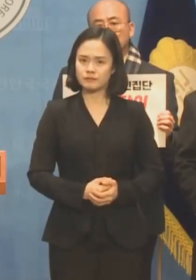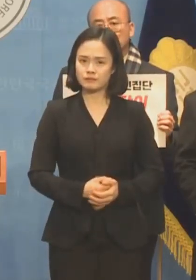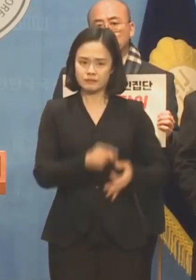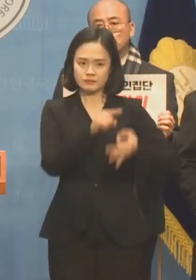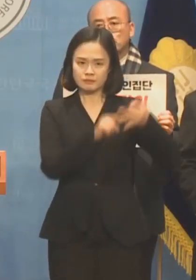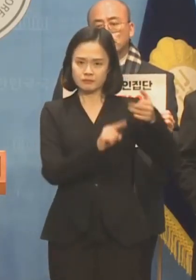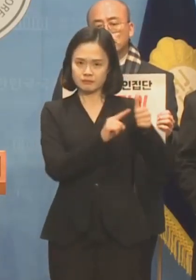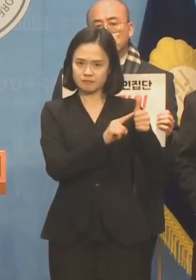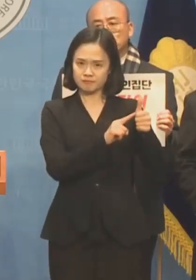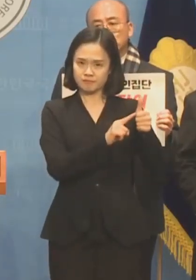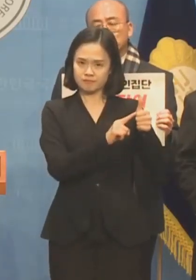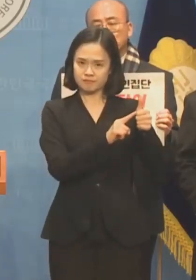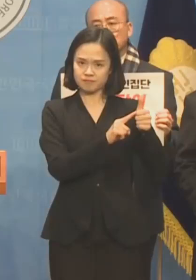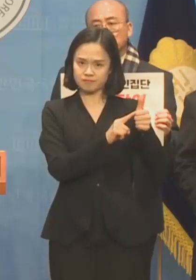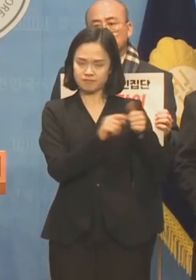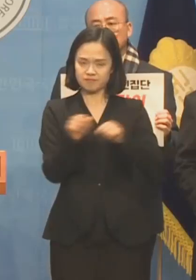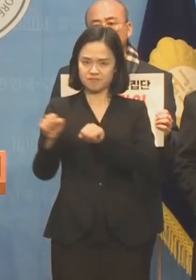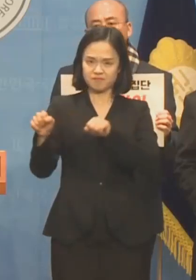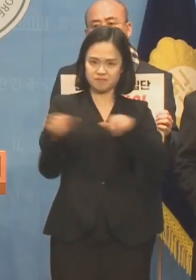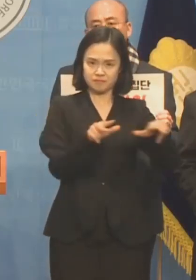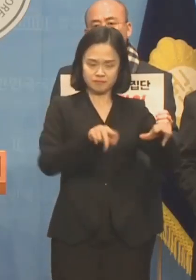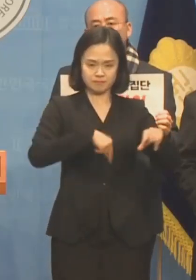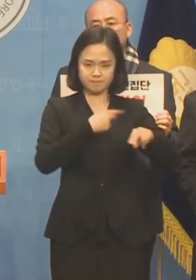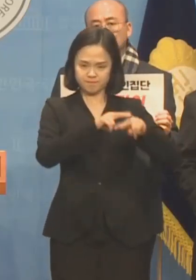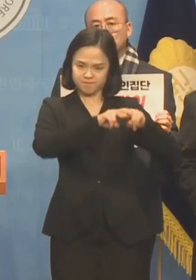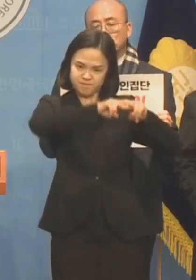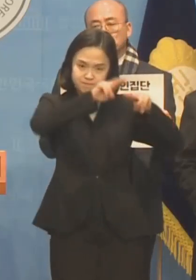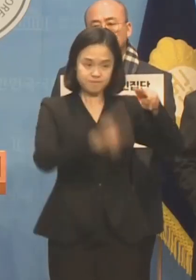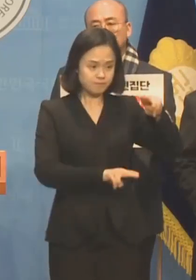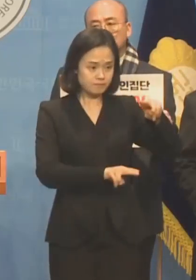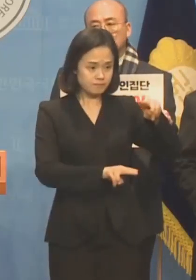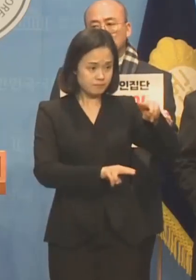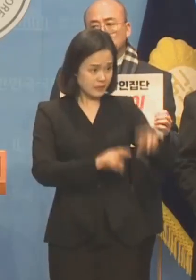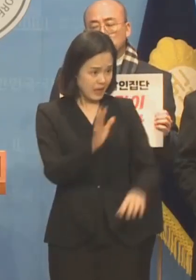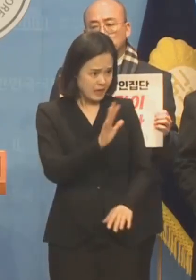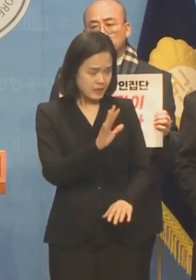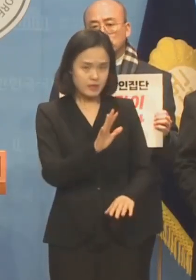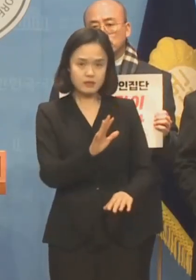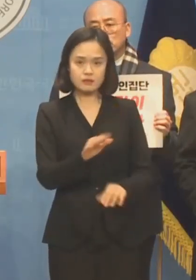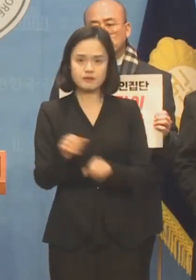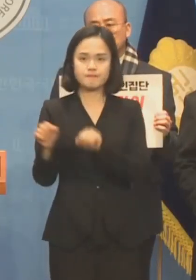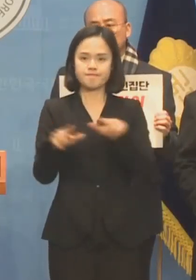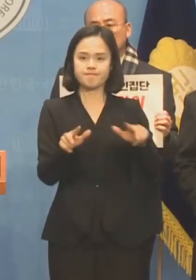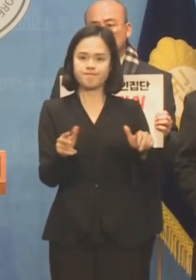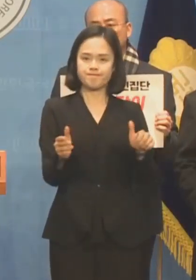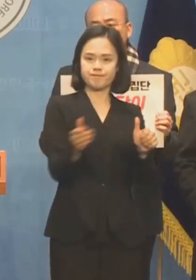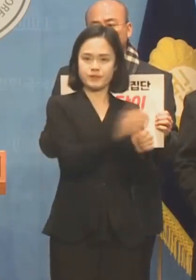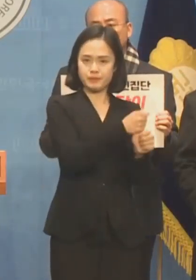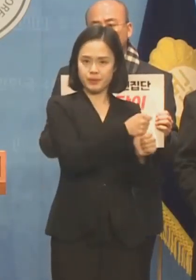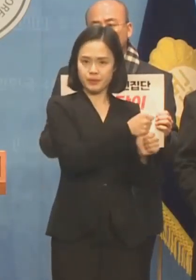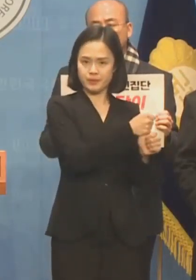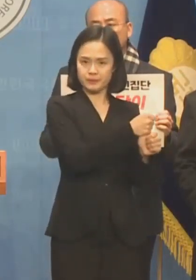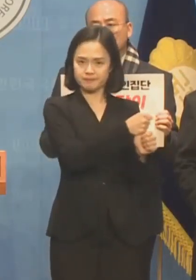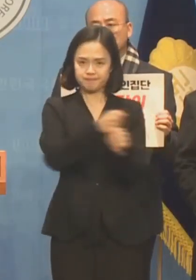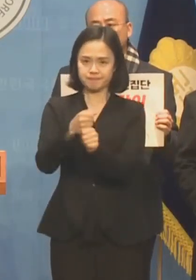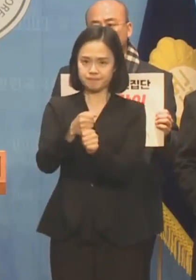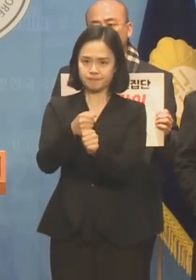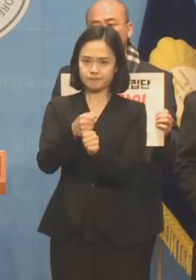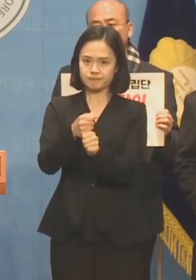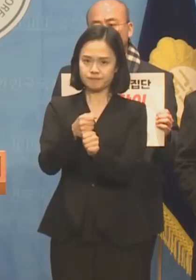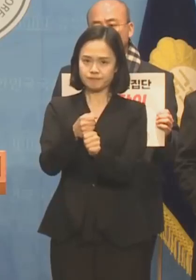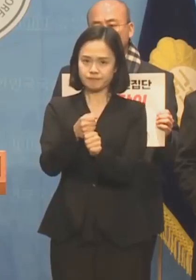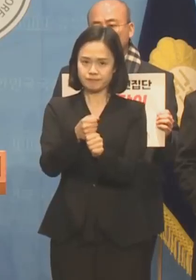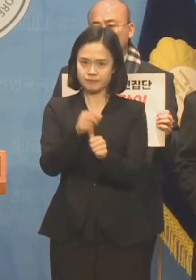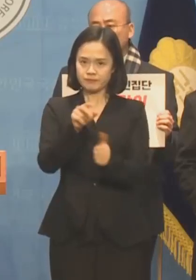씨가 빨리 하야를 하든가 그렇지 않으면은 체포를 해서 빨리 수습을 해야